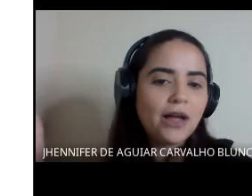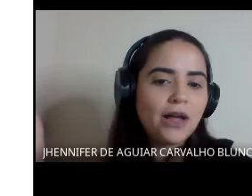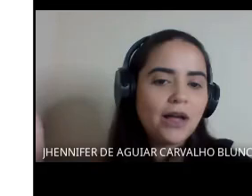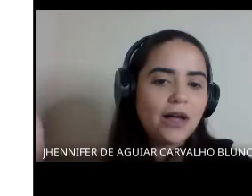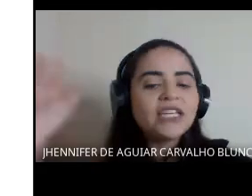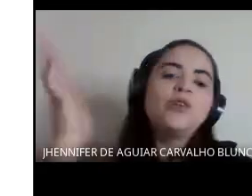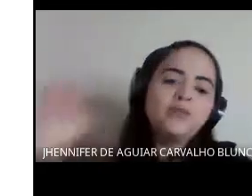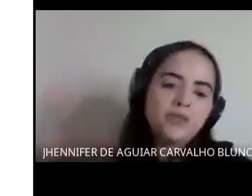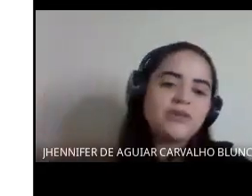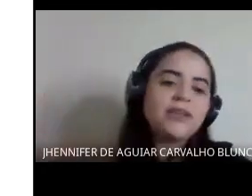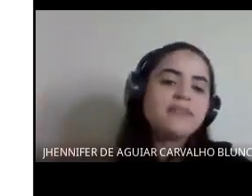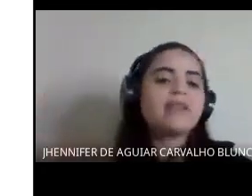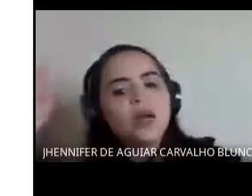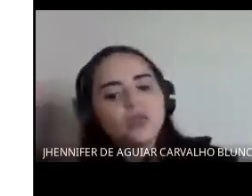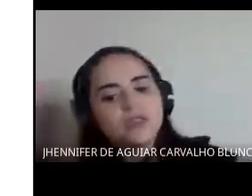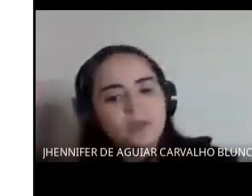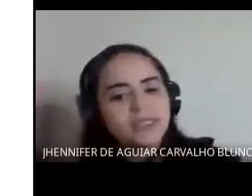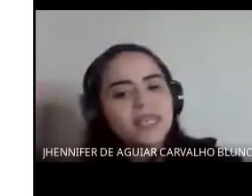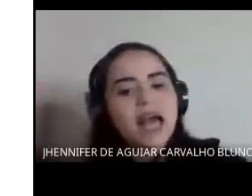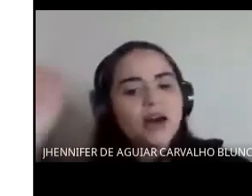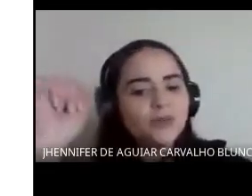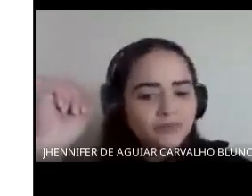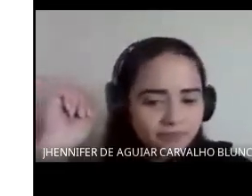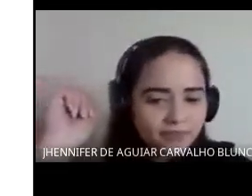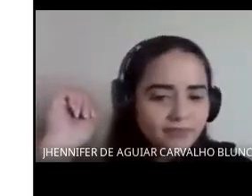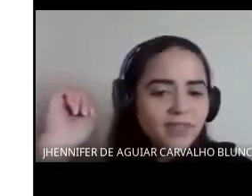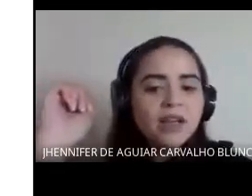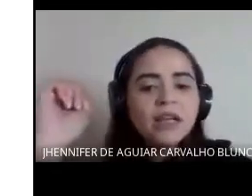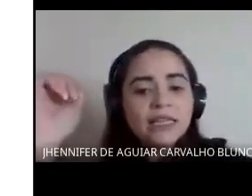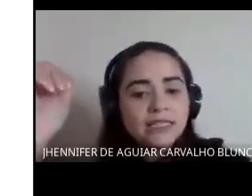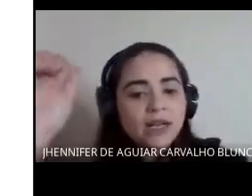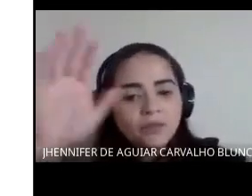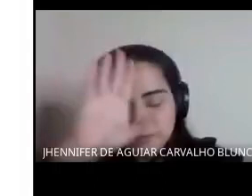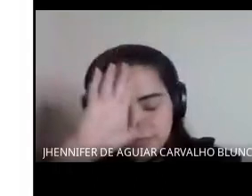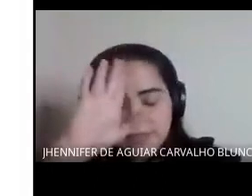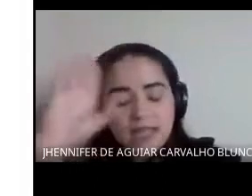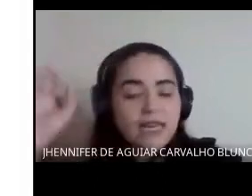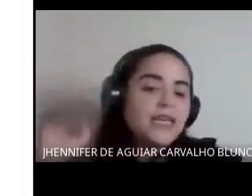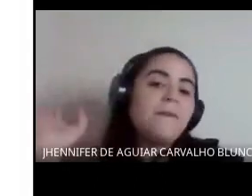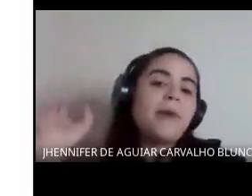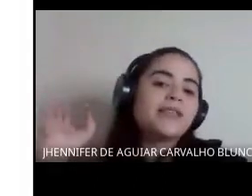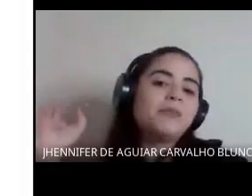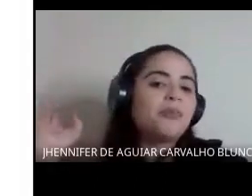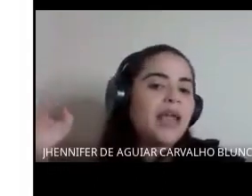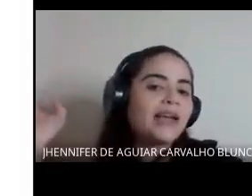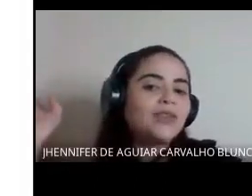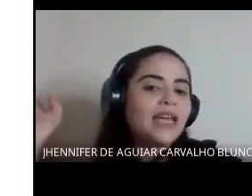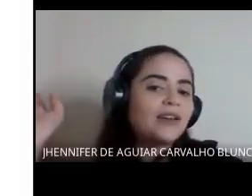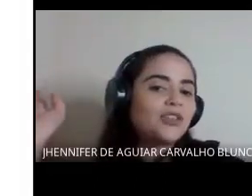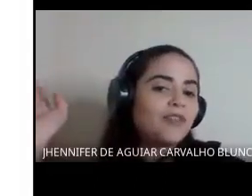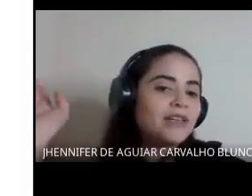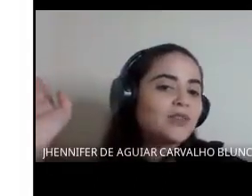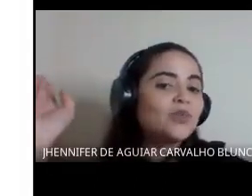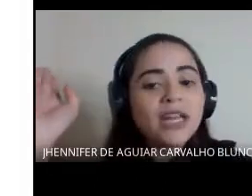gente tem a nossa visualização, o raciocínio espacial. Então, seria mais